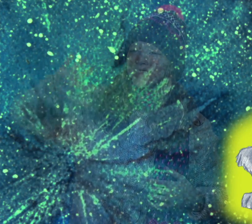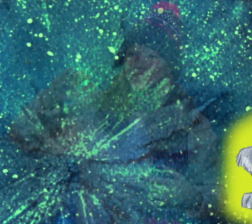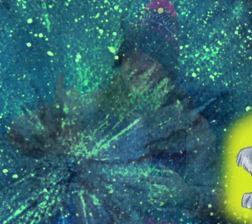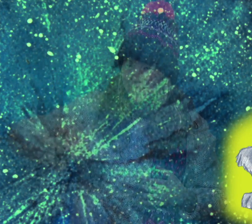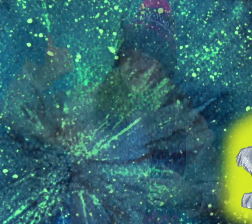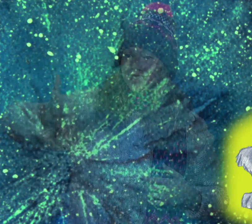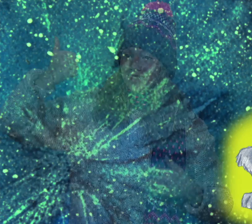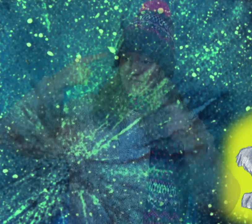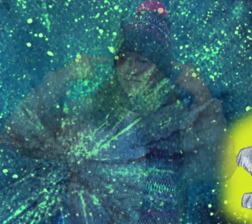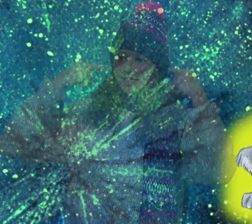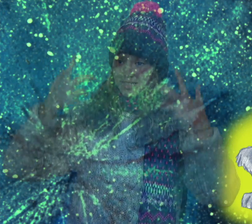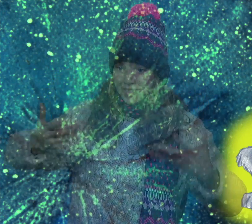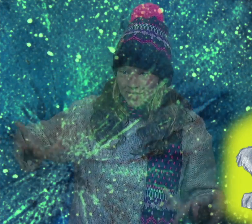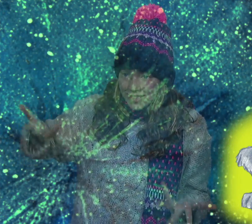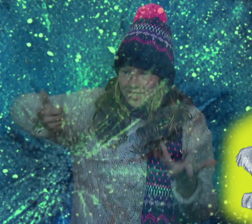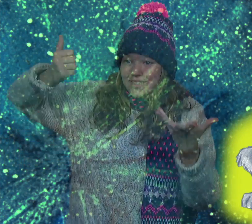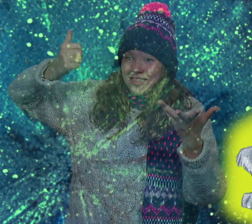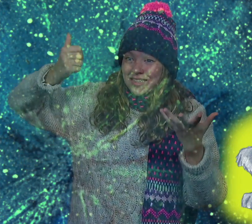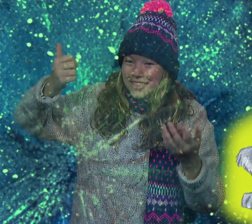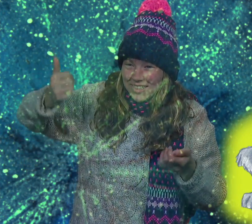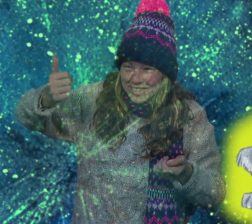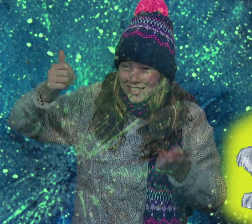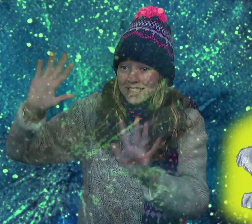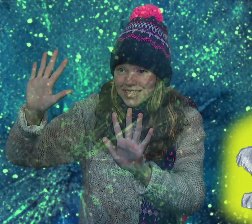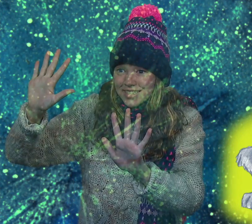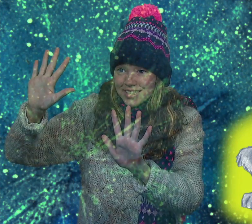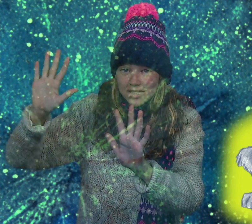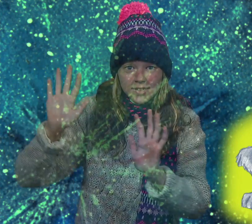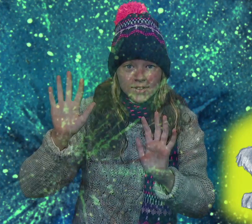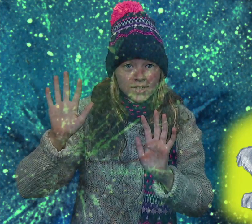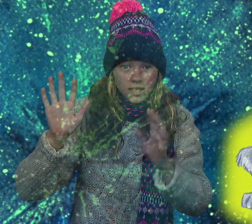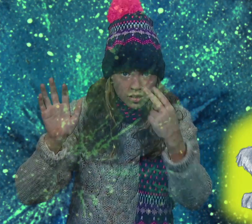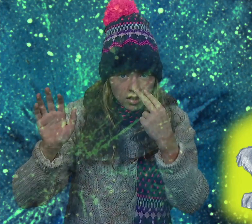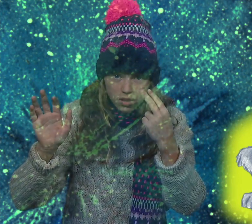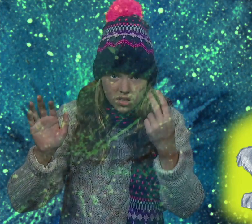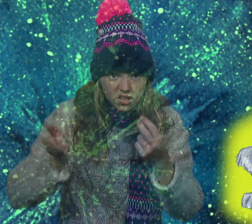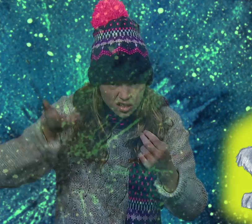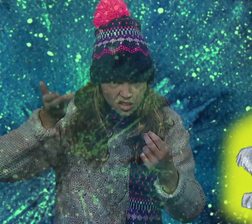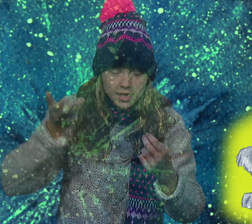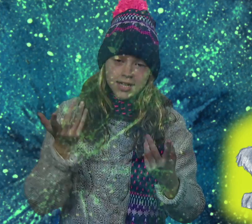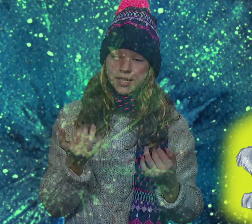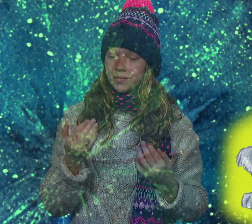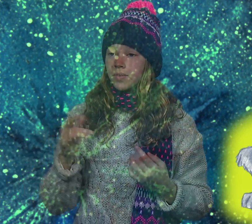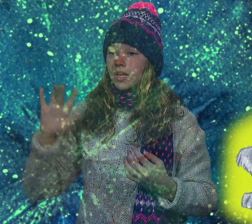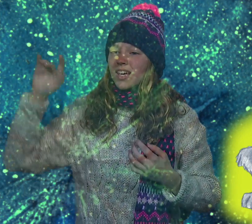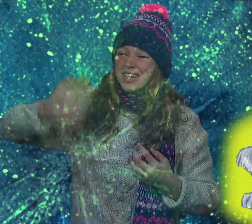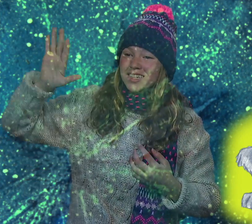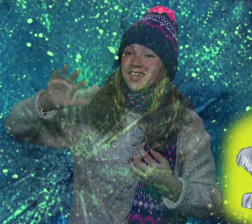Hey, ihr da drüben, macht mich ein bisschen stärker hier, ein bisschen mehr deutlich. Stopp. Ist jetzt besser? Immer noch zu